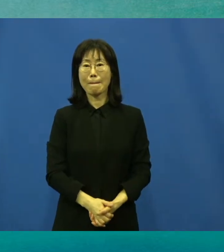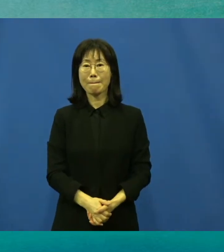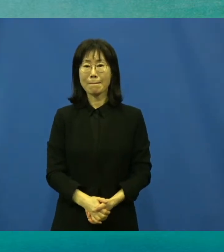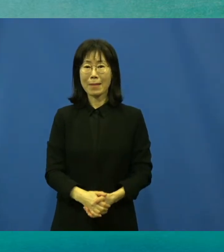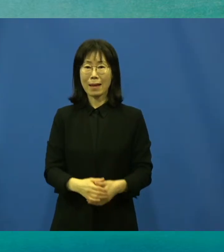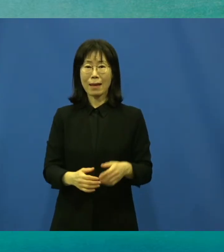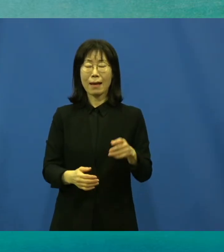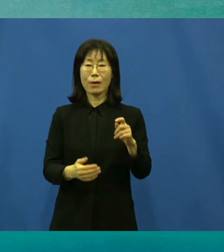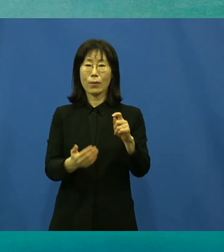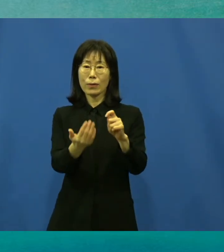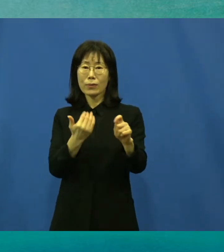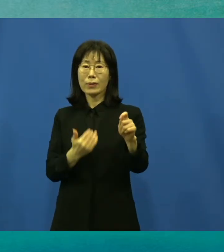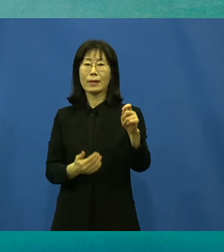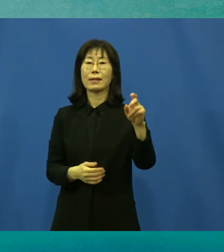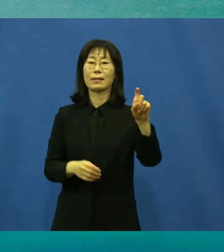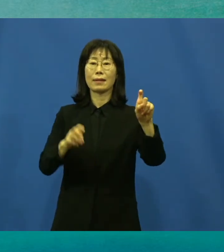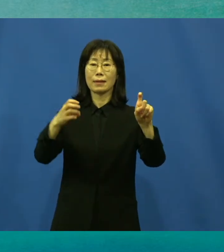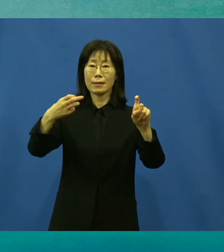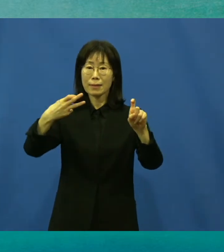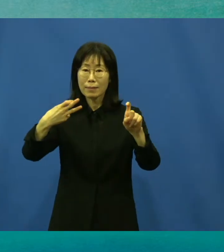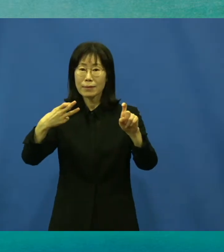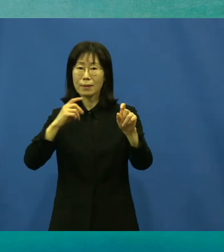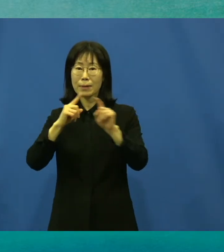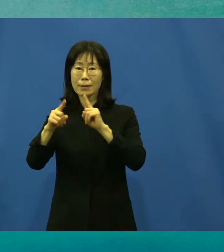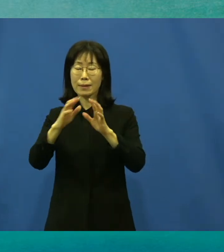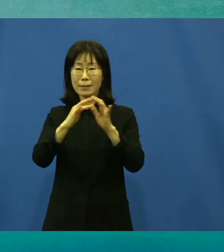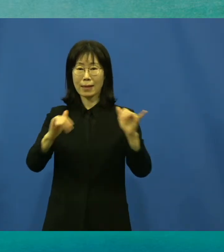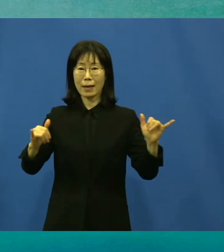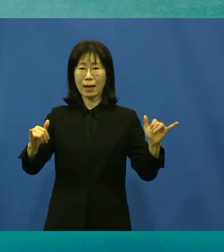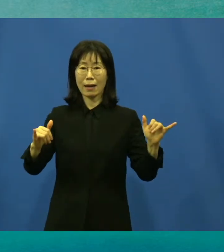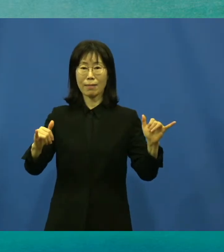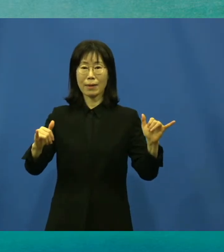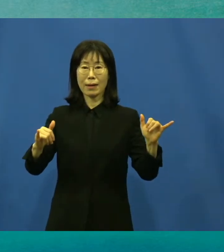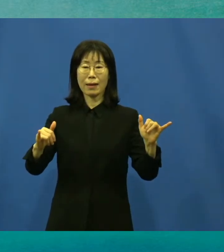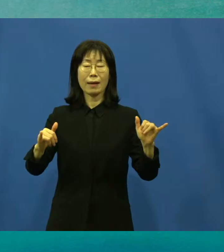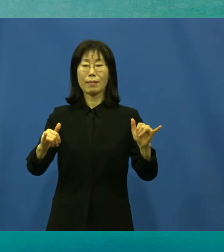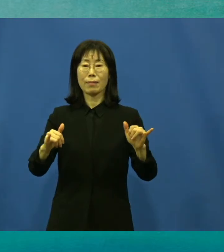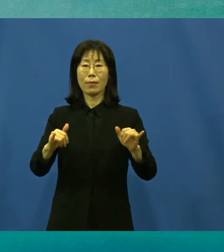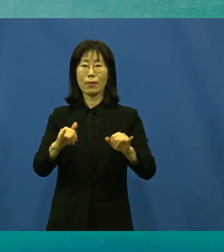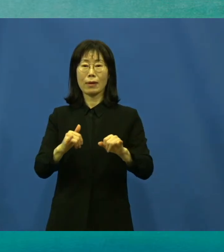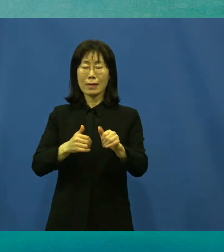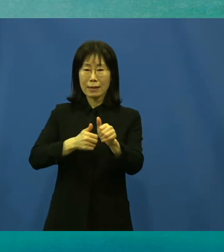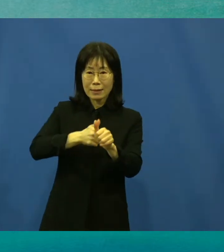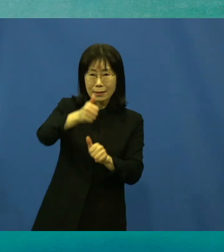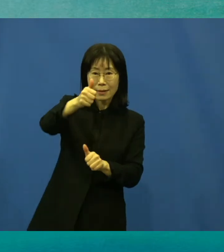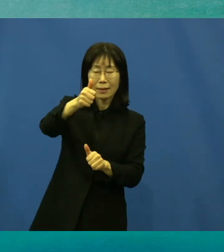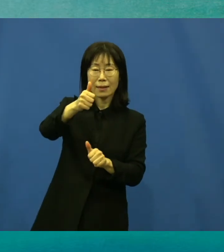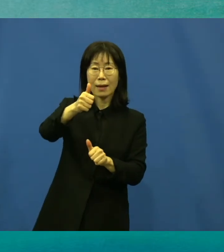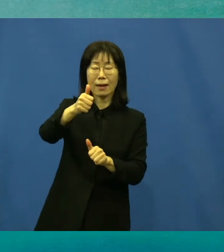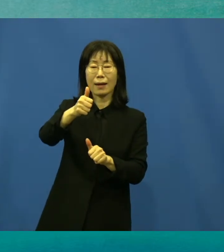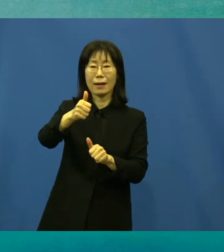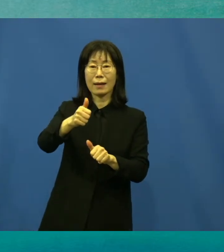고린도전서 10장 13절을 보면 사람이 감당할 시험 밖에는